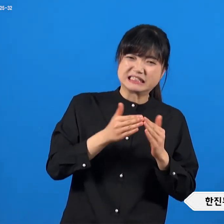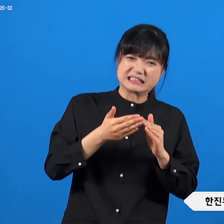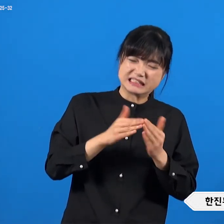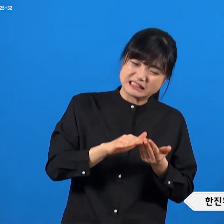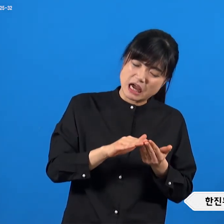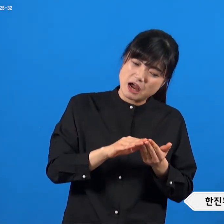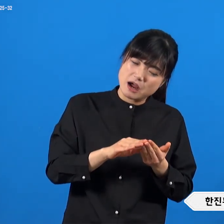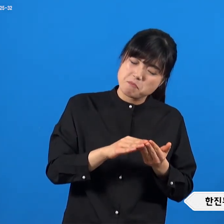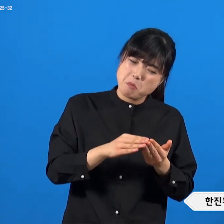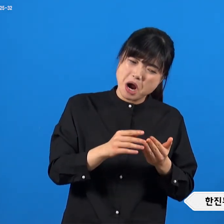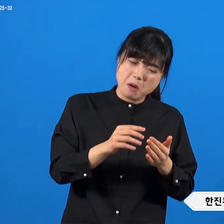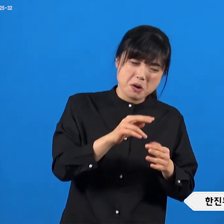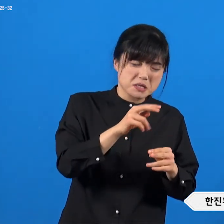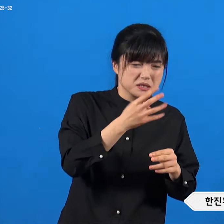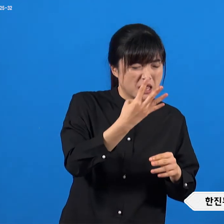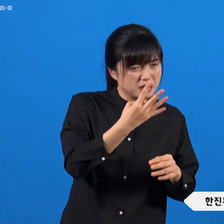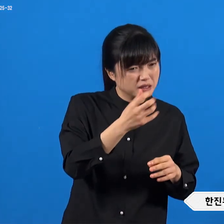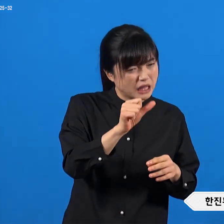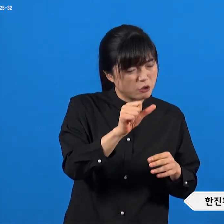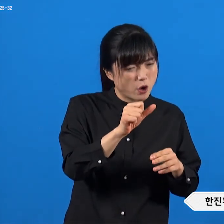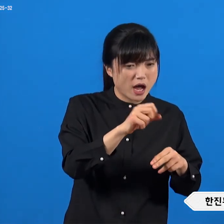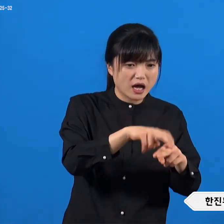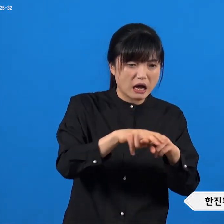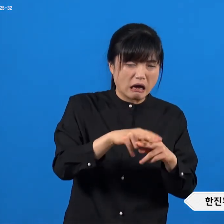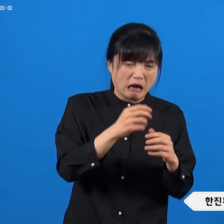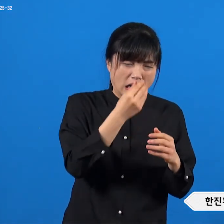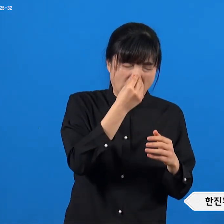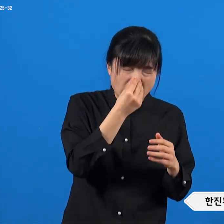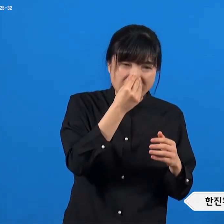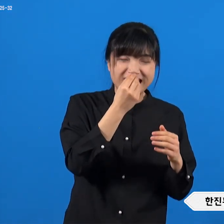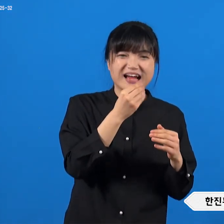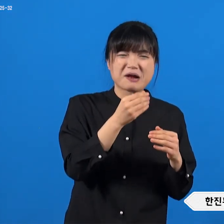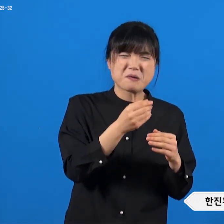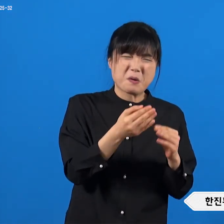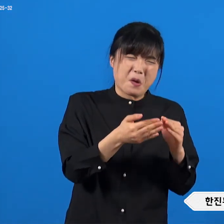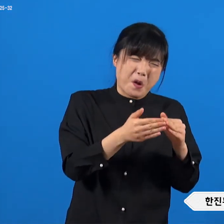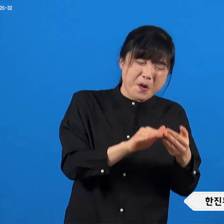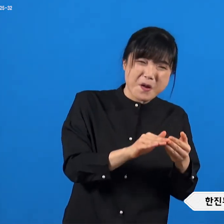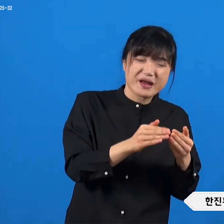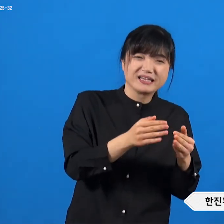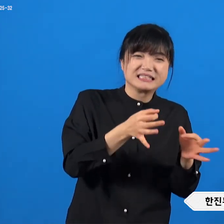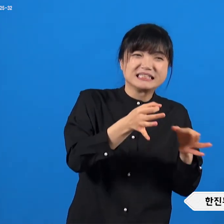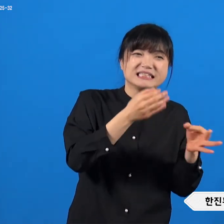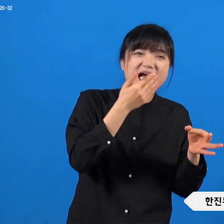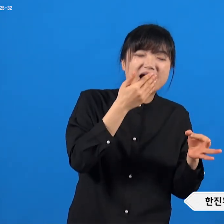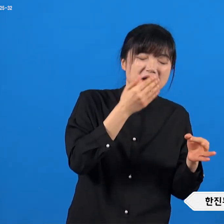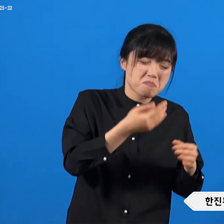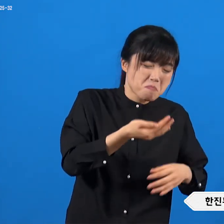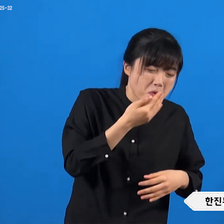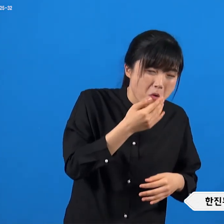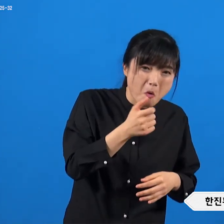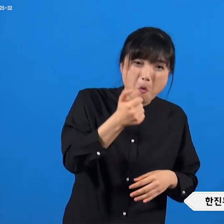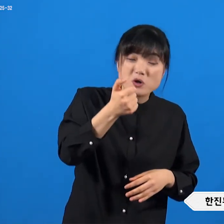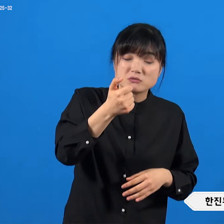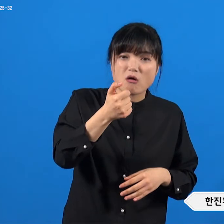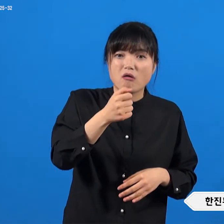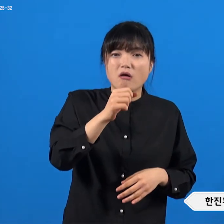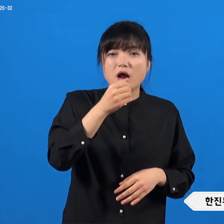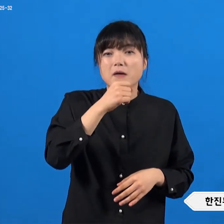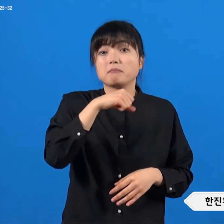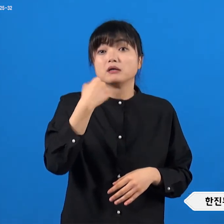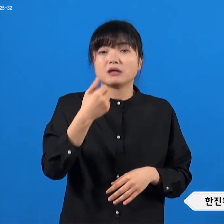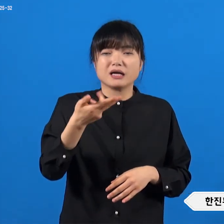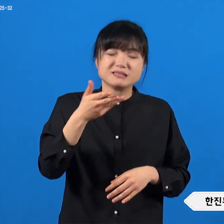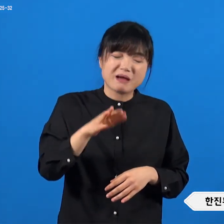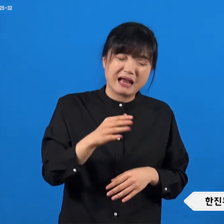한 너다섯 사람 앉으면 꽉 차는 그 허름한 식당에서 30원짜리를 먹었습니다. 50원짜리는 조금 더